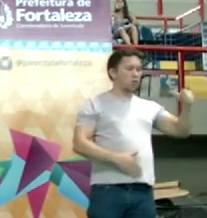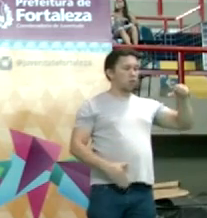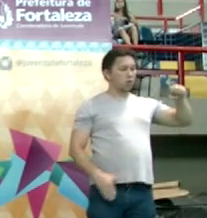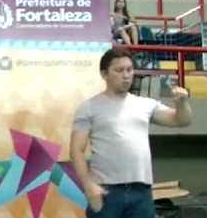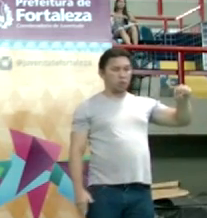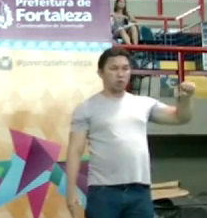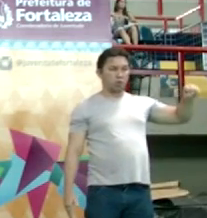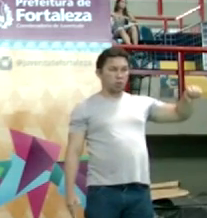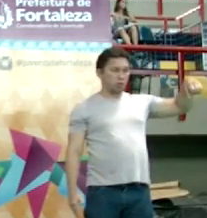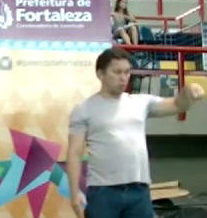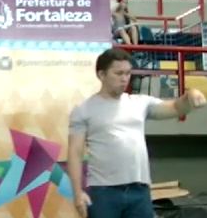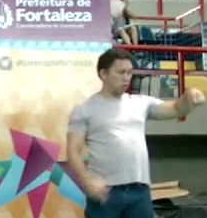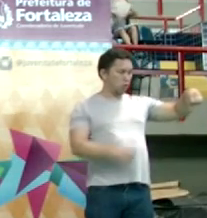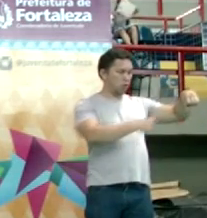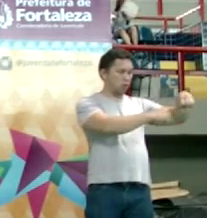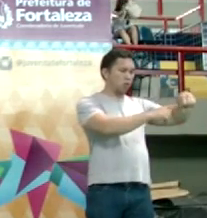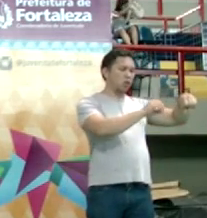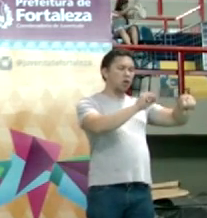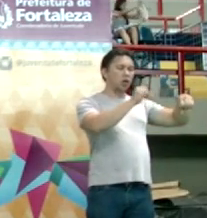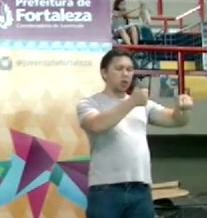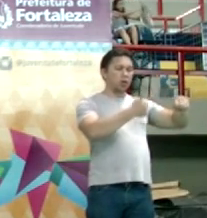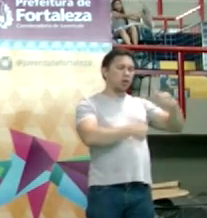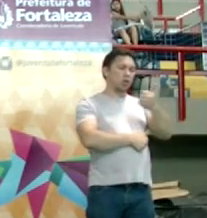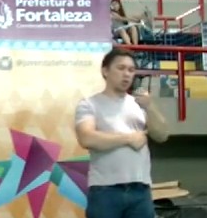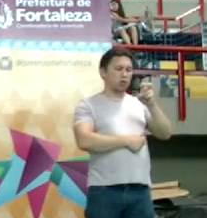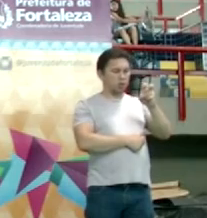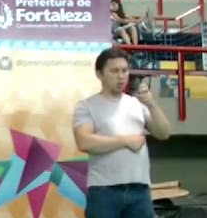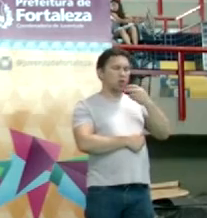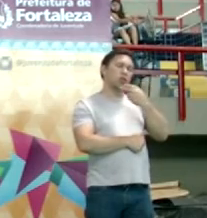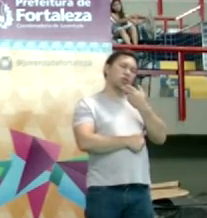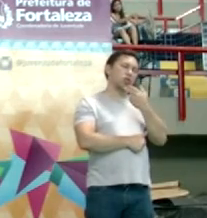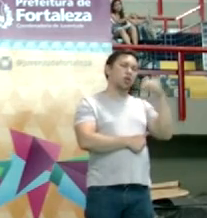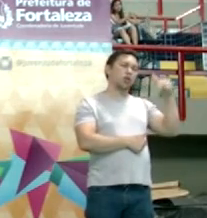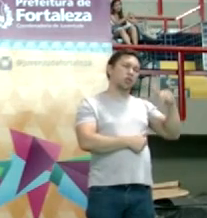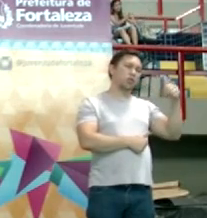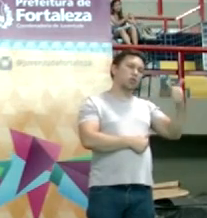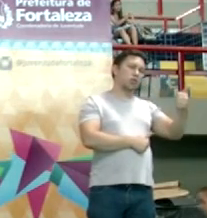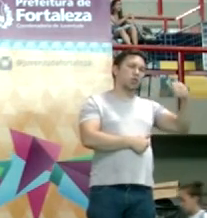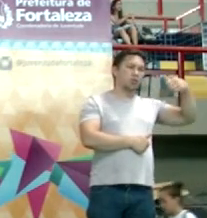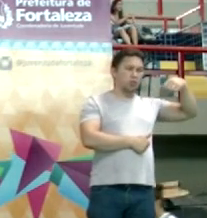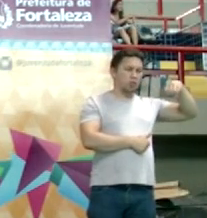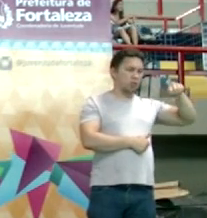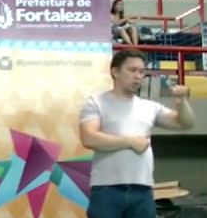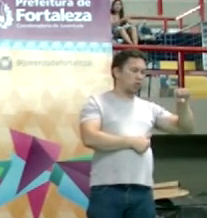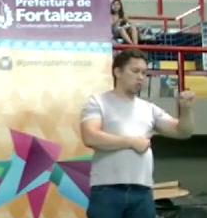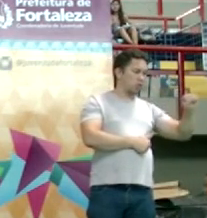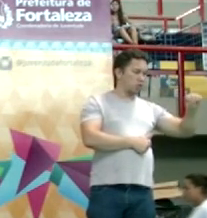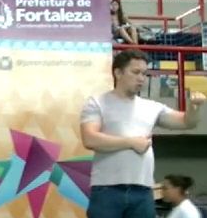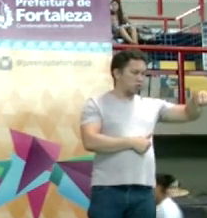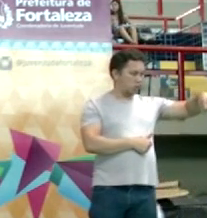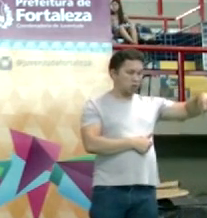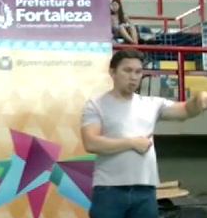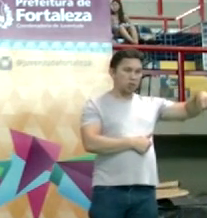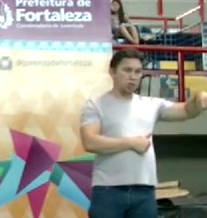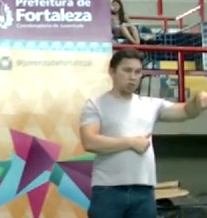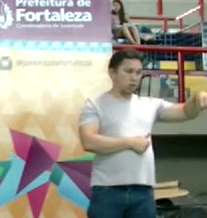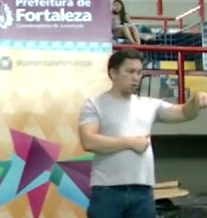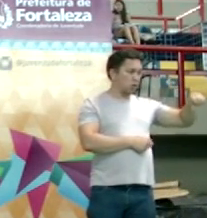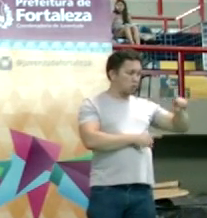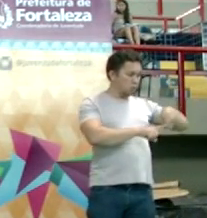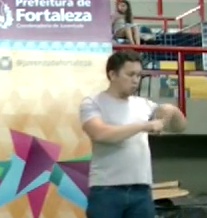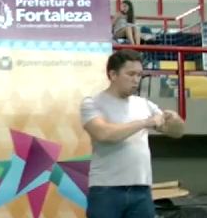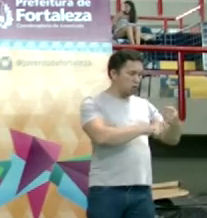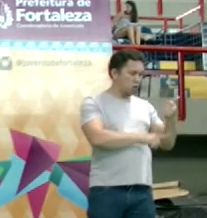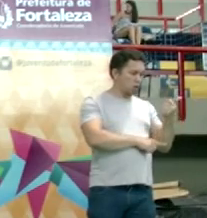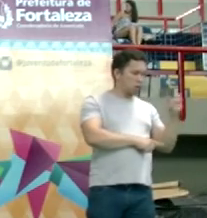1889, para ser mais preciso, até o dia 15 de novembro de 1889. Ora, se tivesse tido mais 15